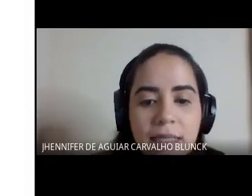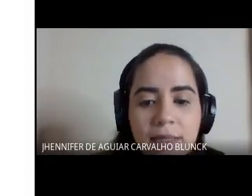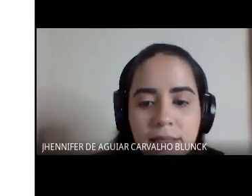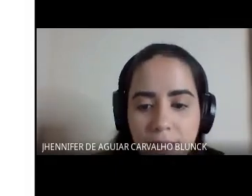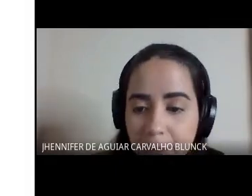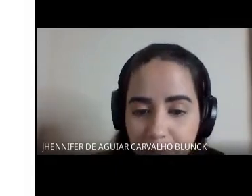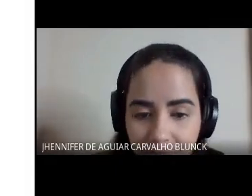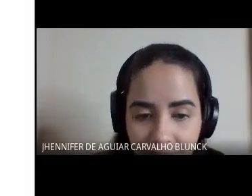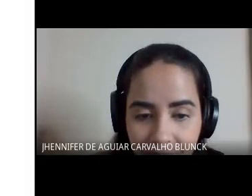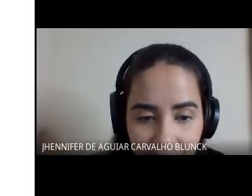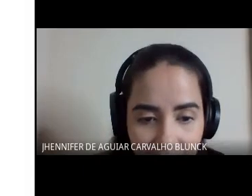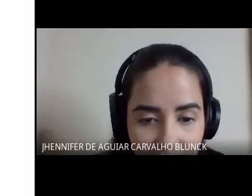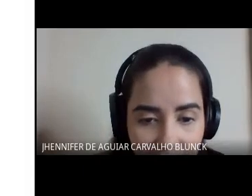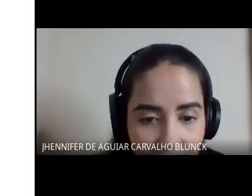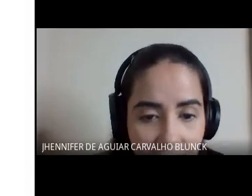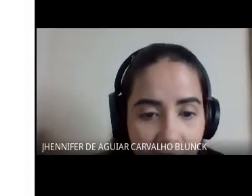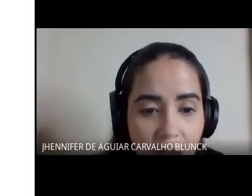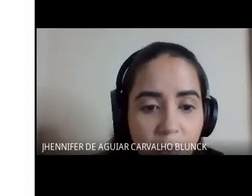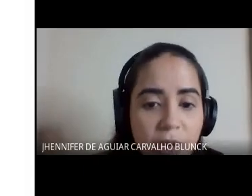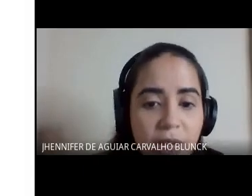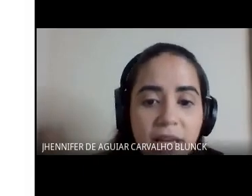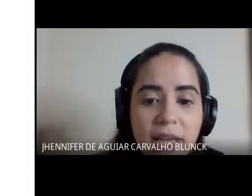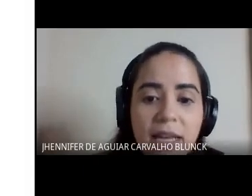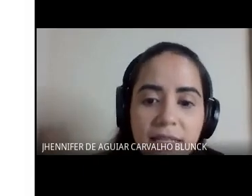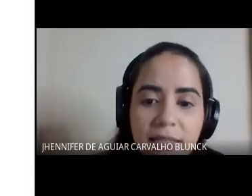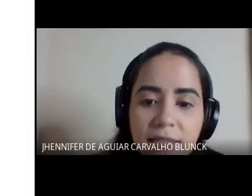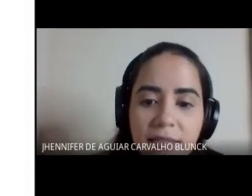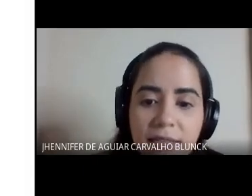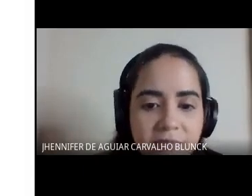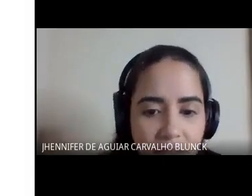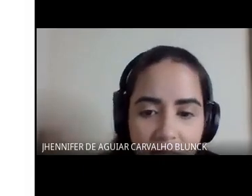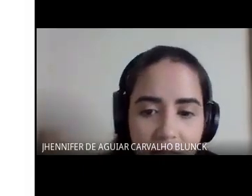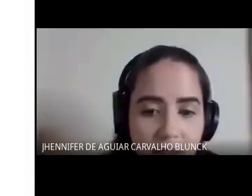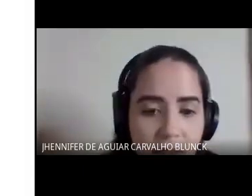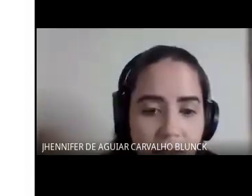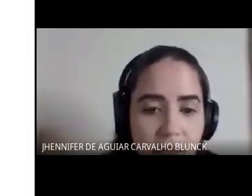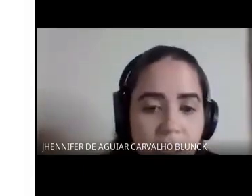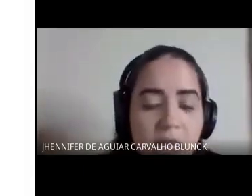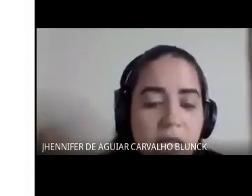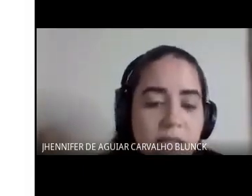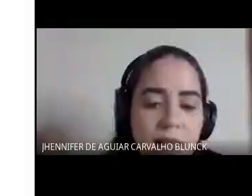A letra C. Por que a letra C